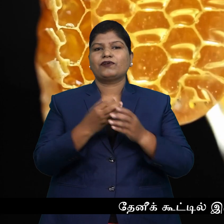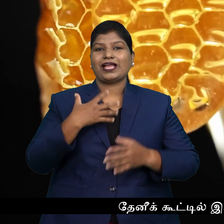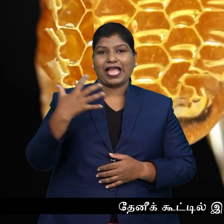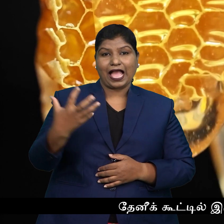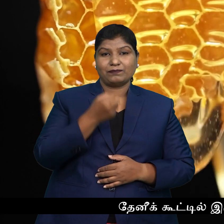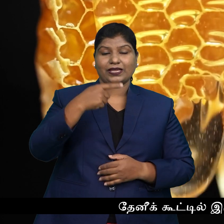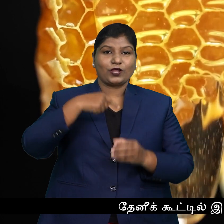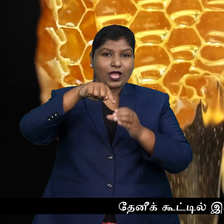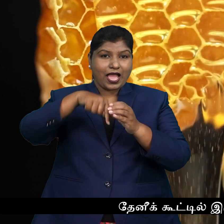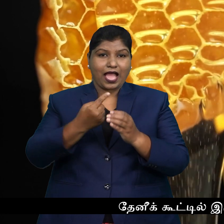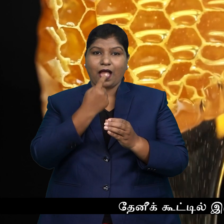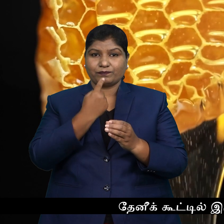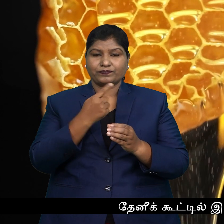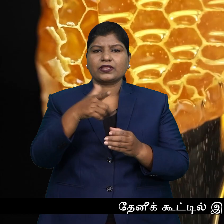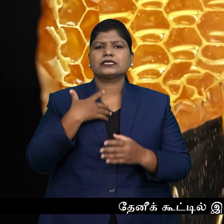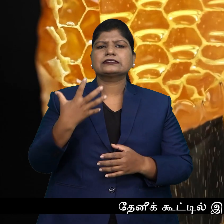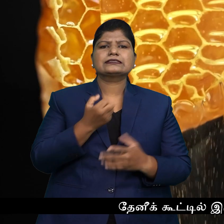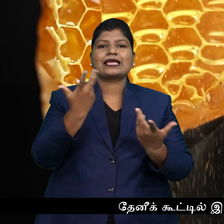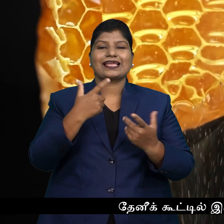தேனீக்கூட்டில் இருந்து தேனை பெறுகிறோம்.